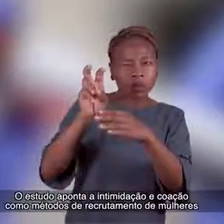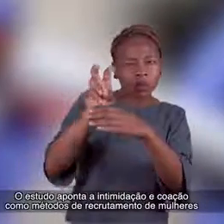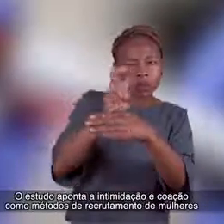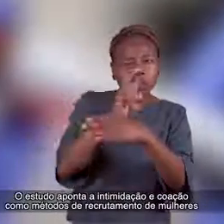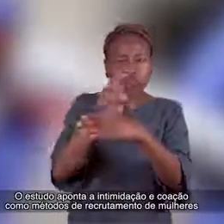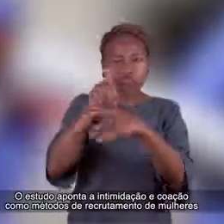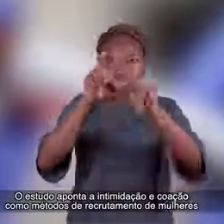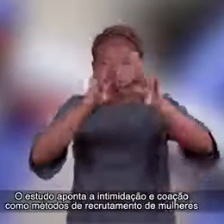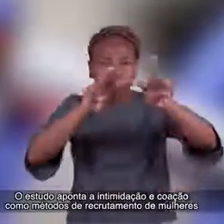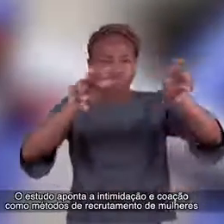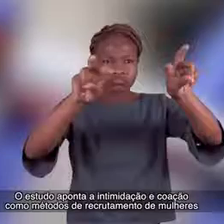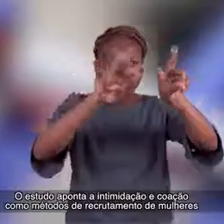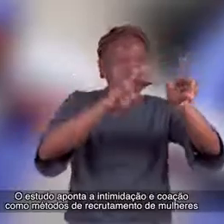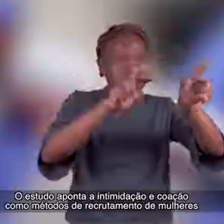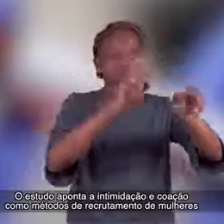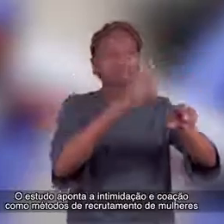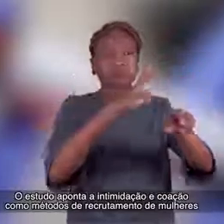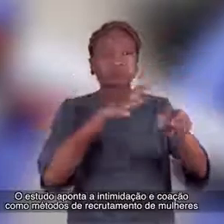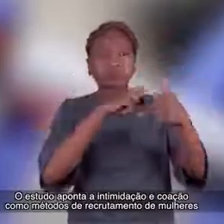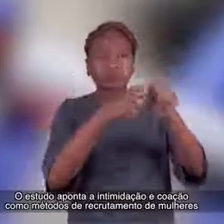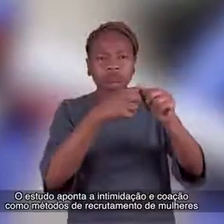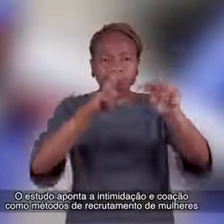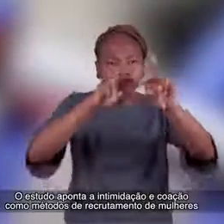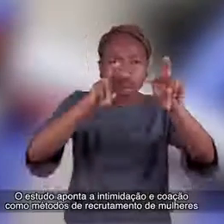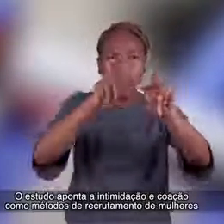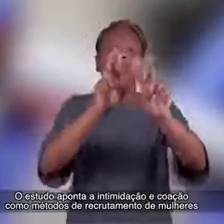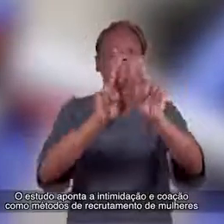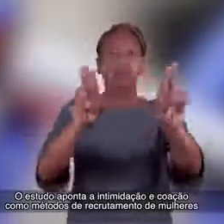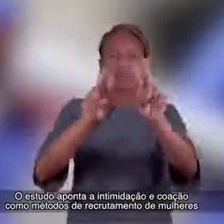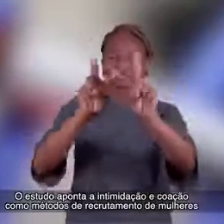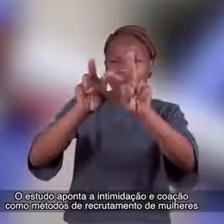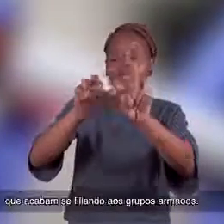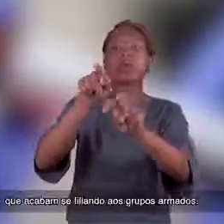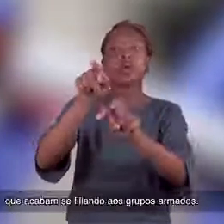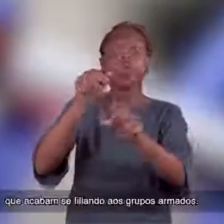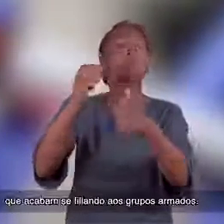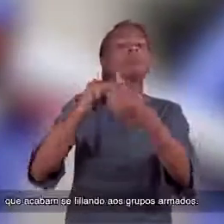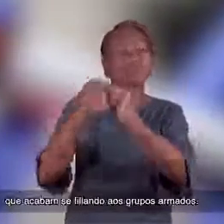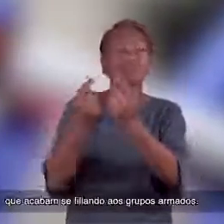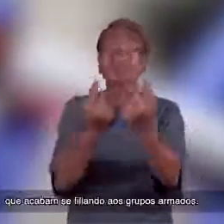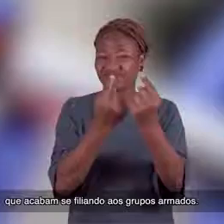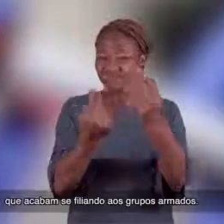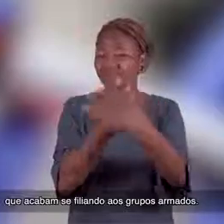aponta a intimidação e coação como métodos de recrutamento de mulheres que acabam se filiando aos grupos